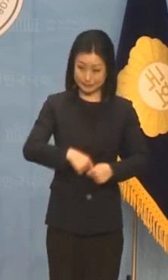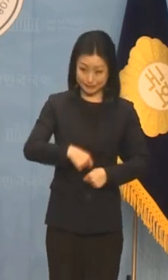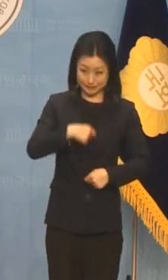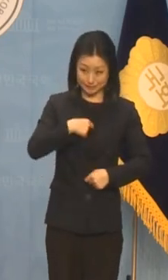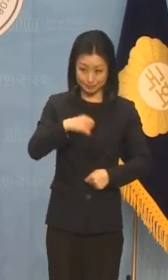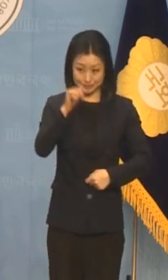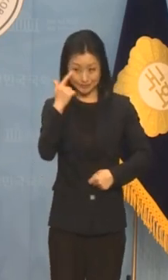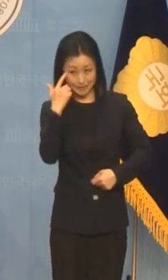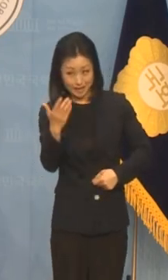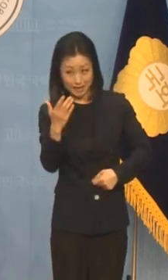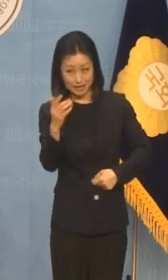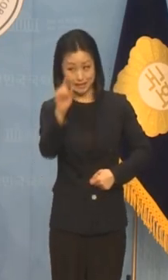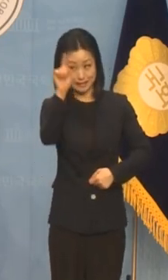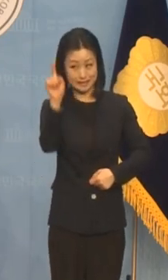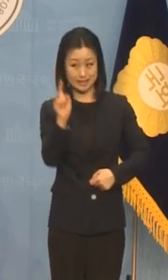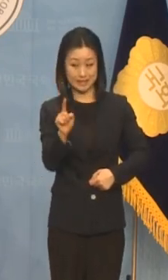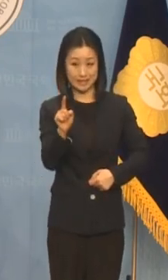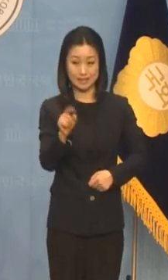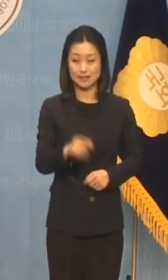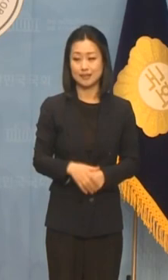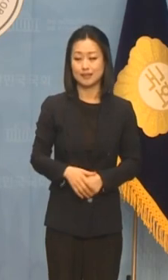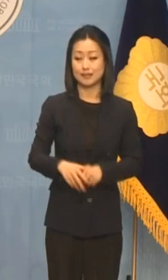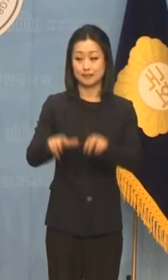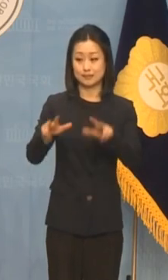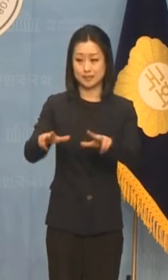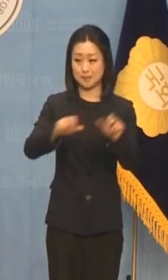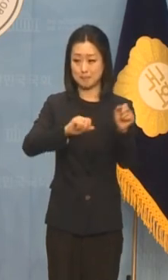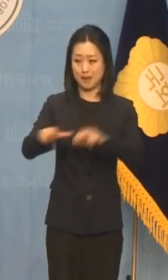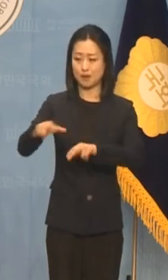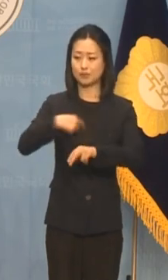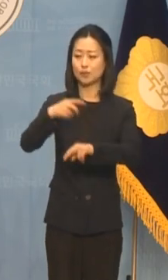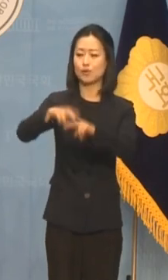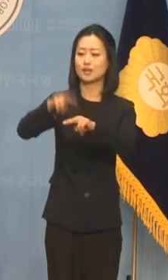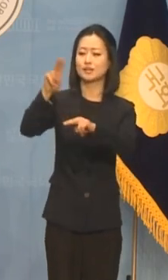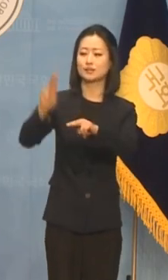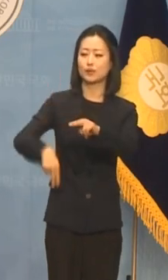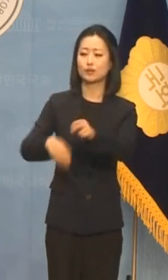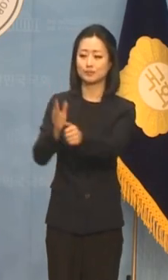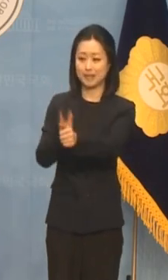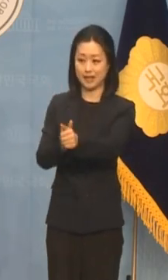담겨 있다면 그냥 지금 즉시 내려오십시오